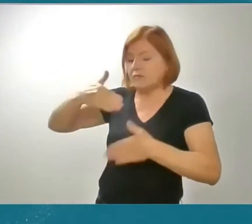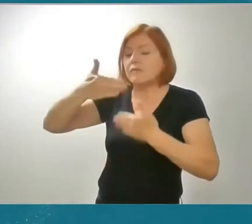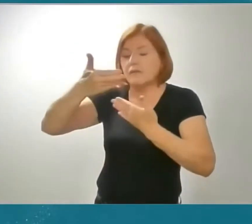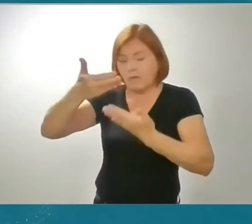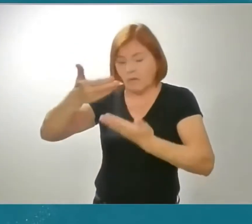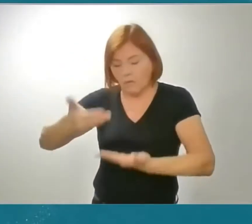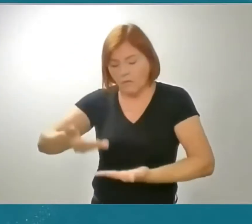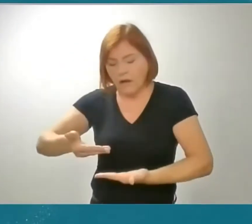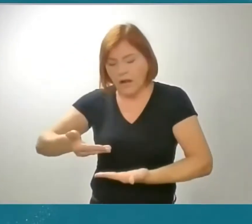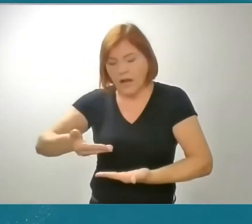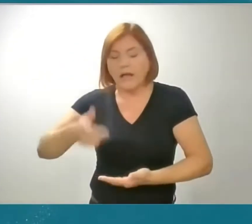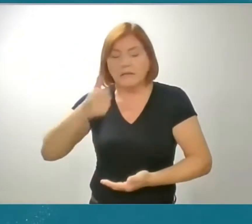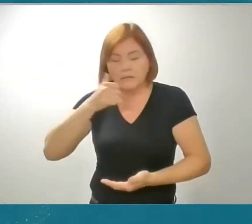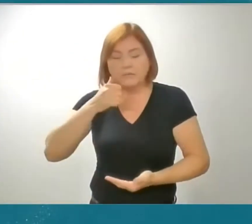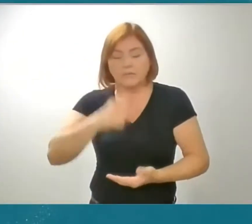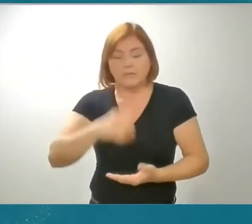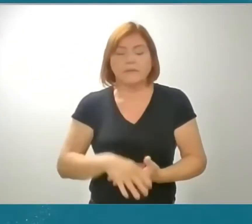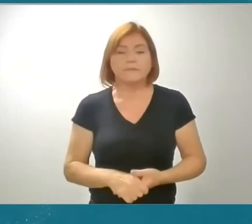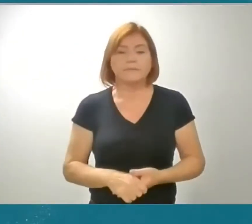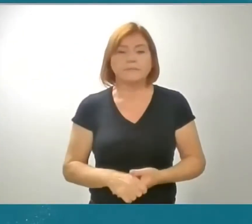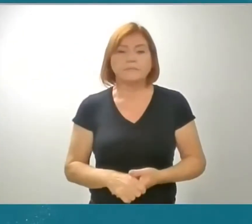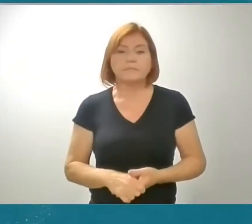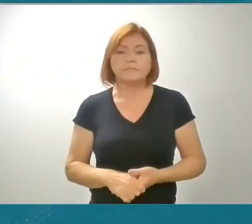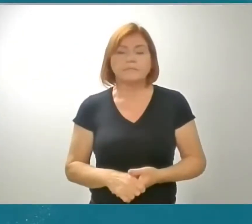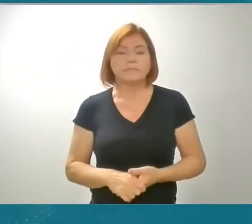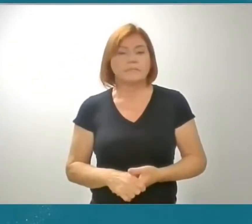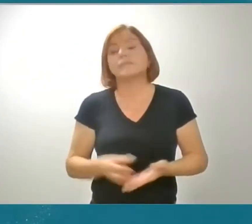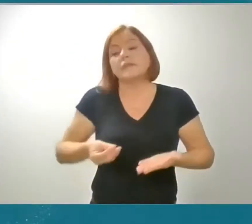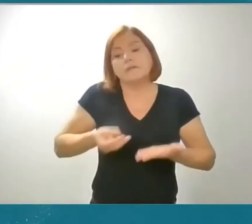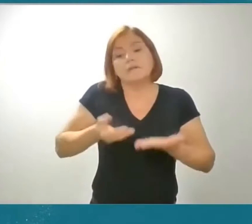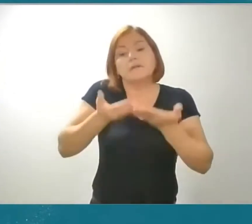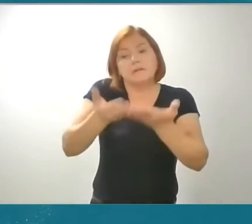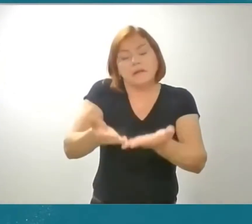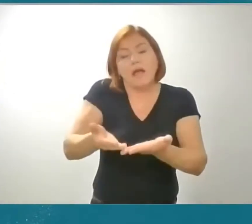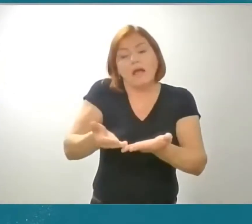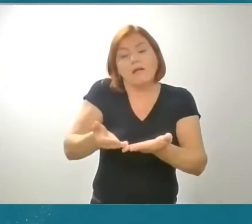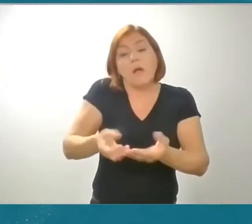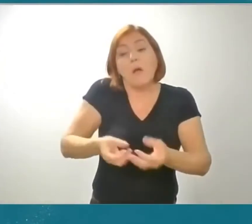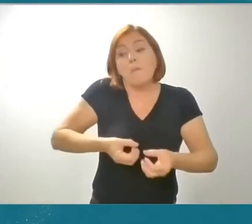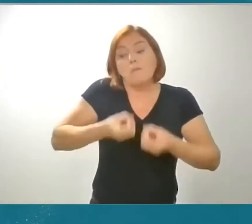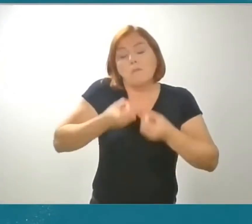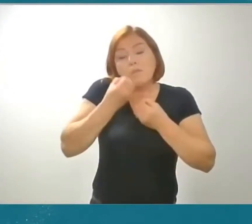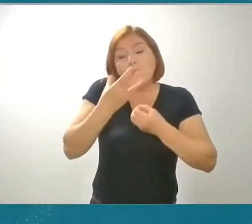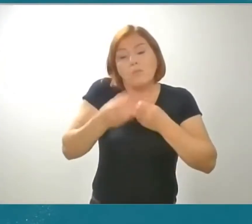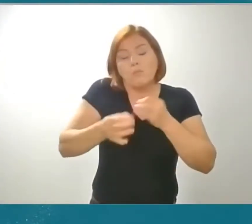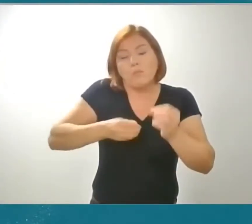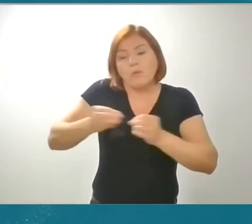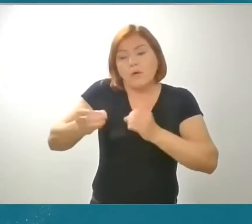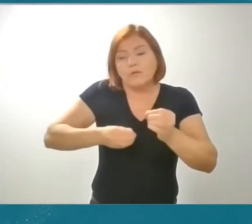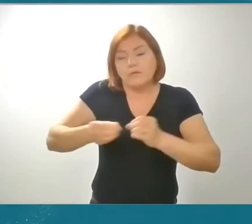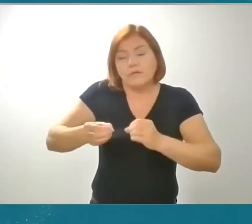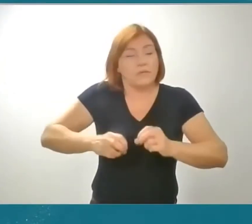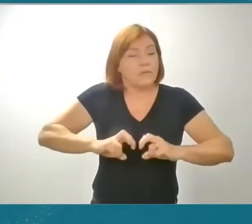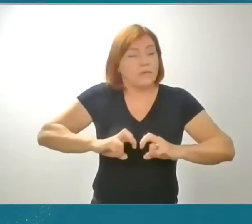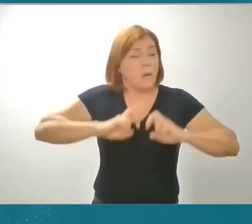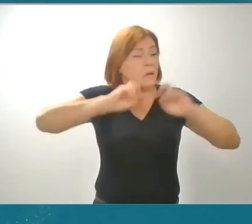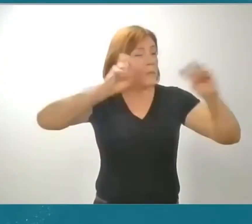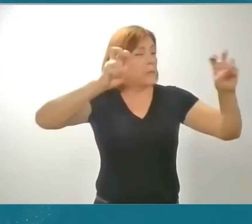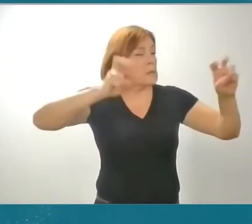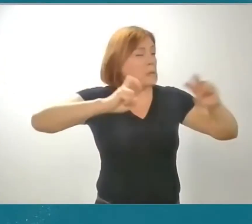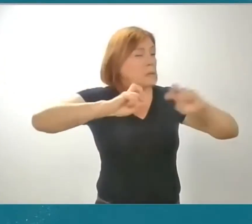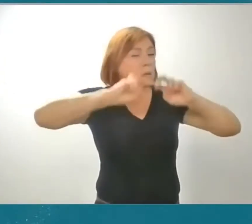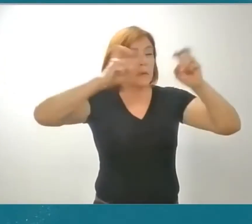e paciência. Acompanha seus servos e cuida dos negócios de sua casa sem dar lugar à preguiça.